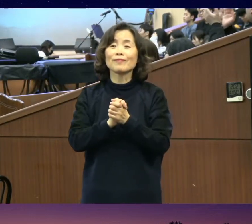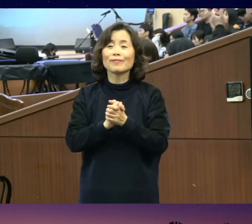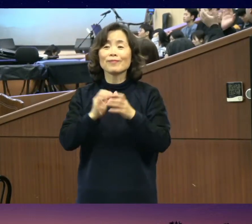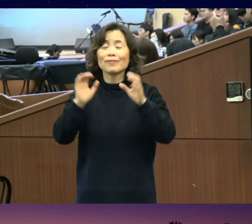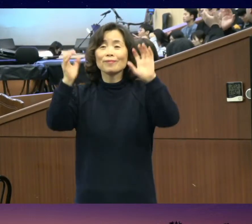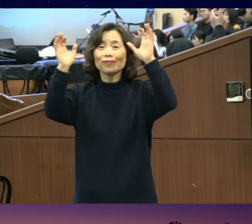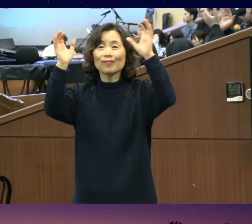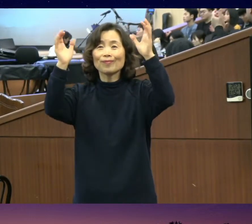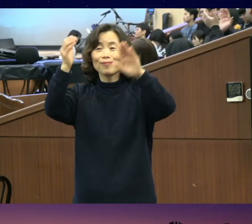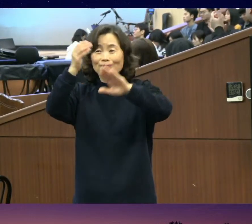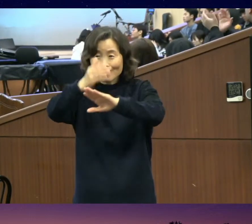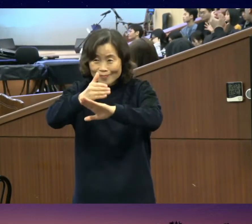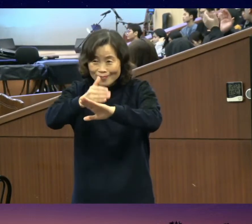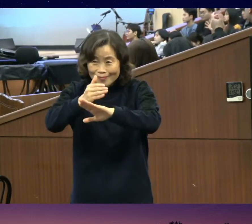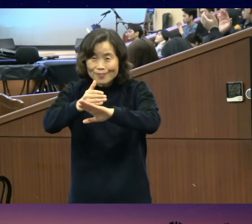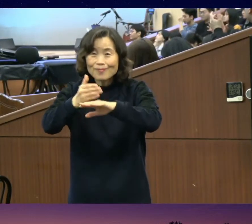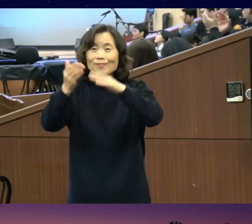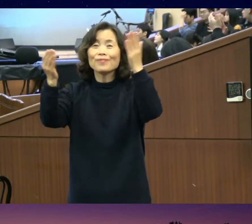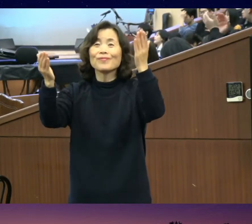감사합니다.